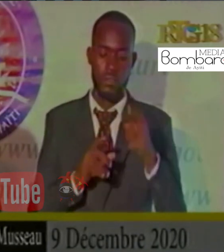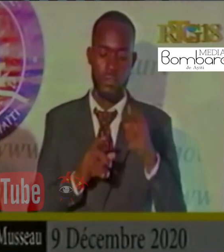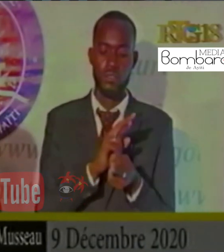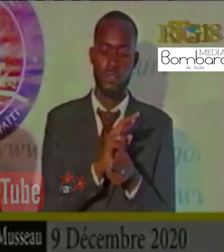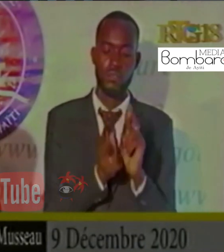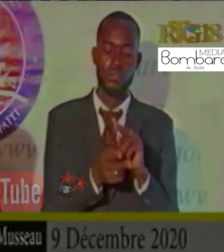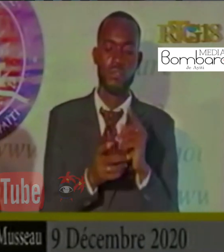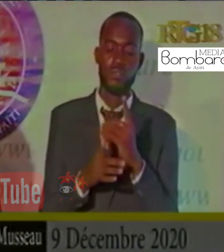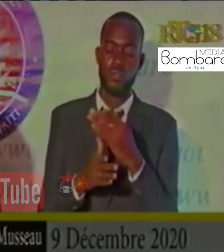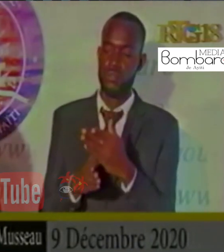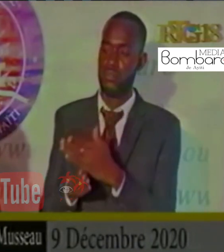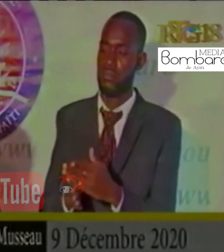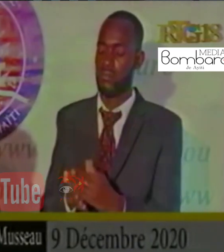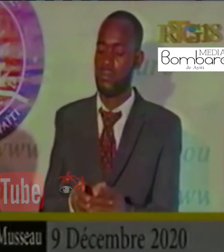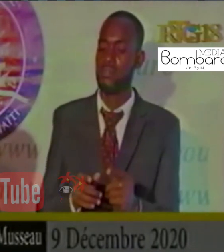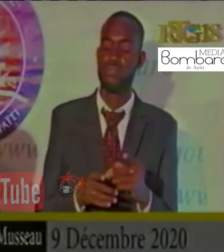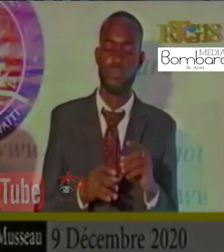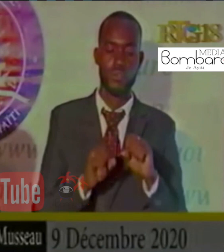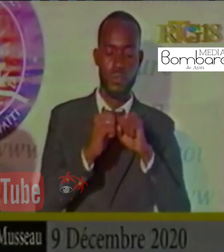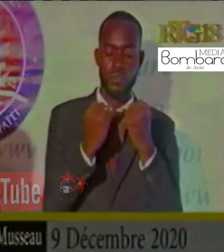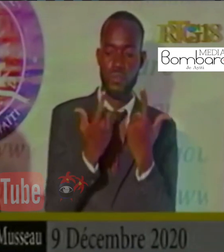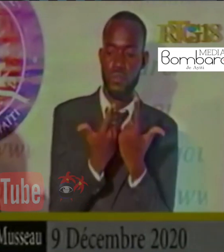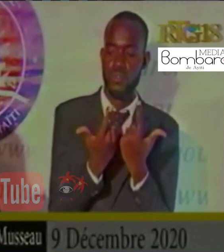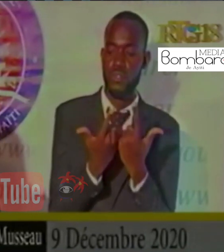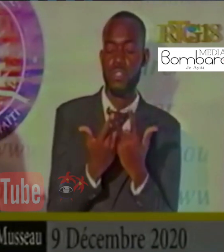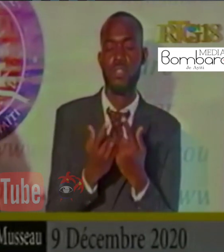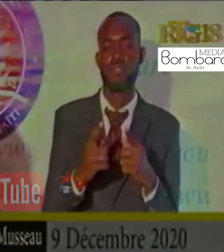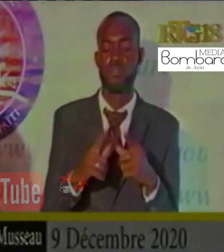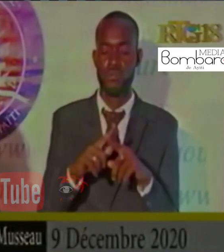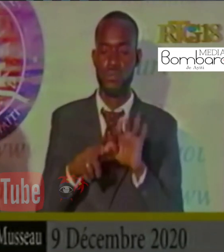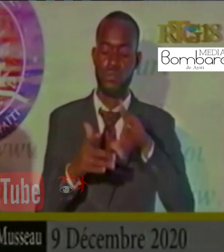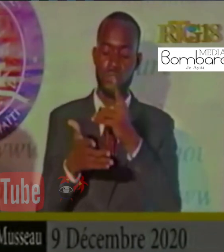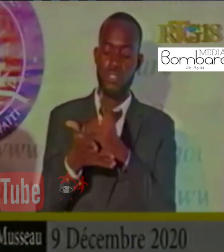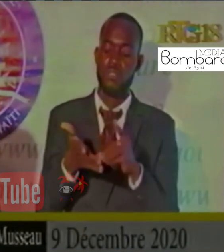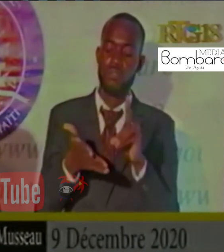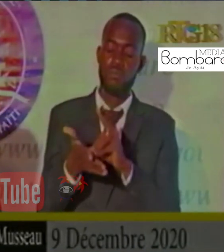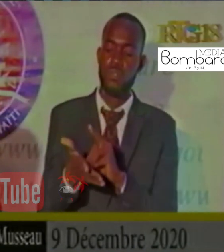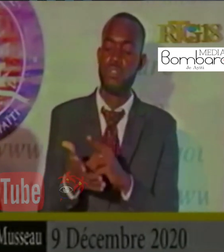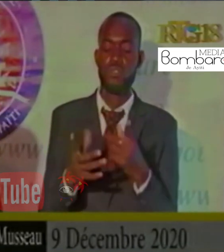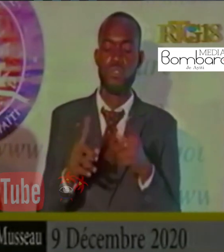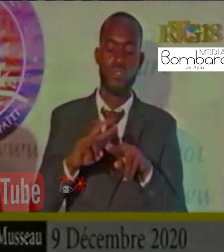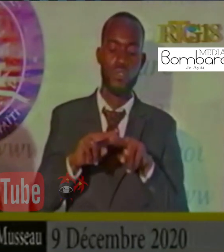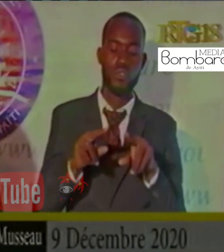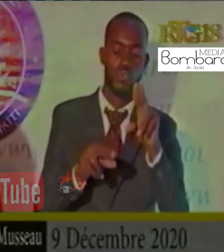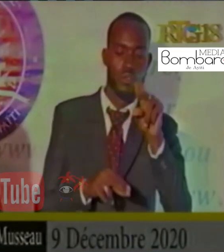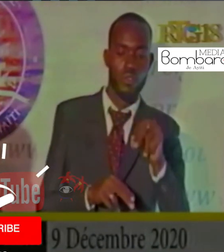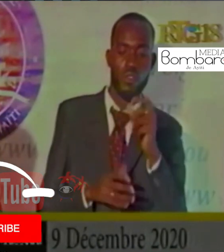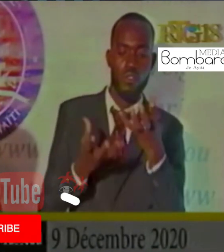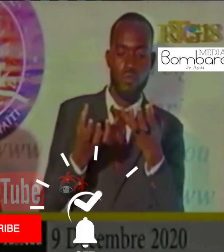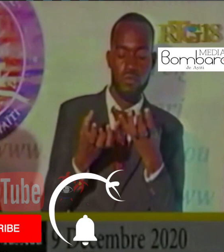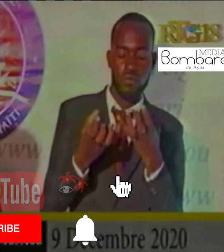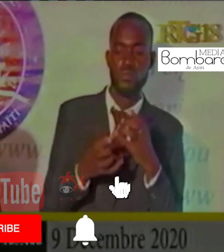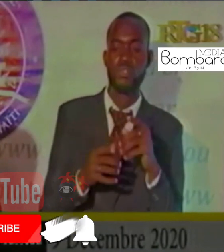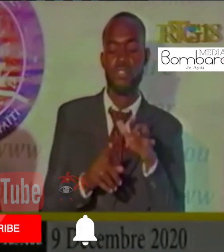sociale, des discriminations non voulues par les pouvoirs publics persiste en dépit de